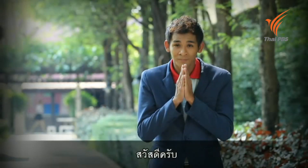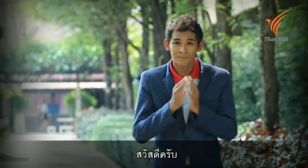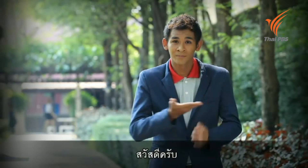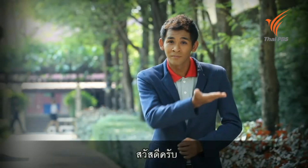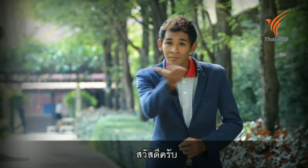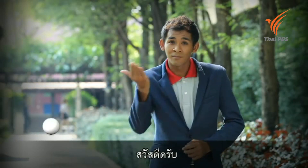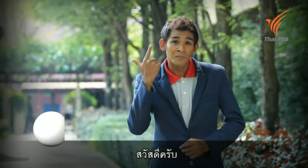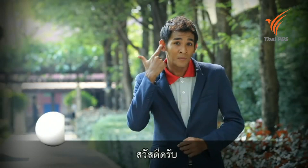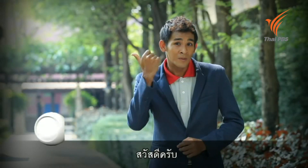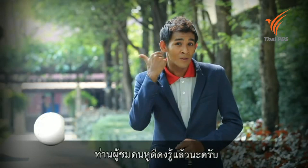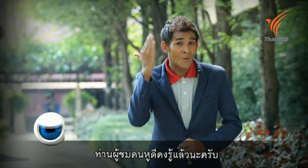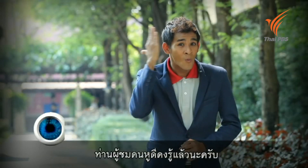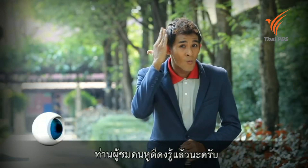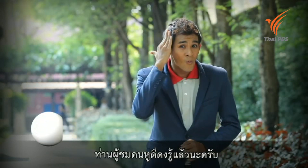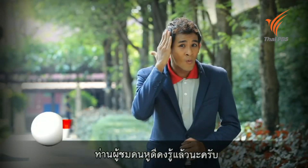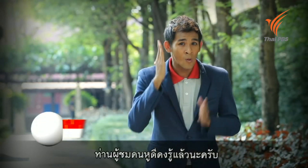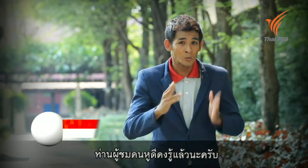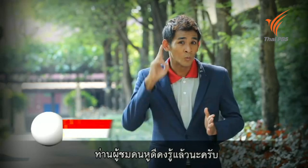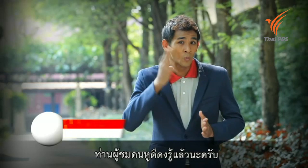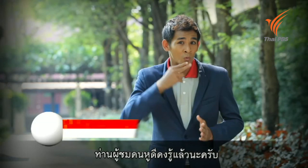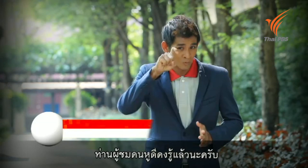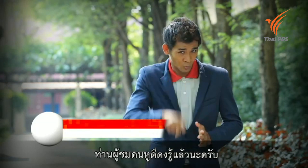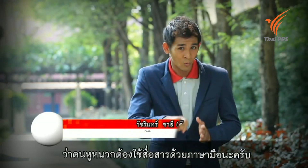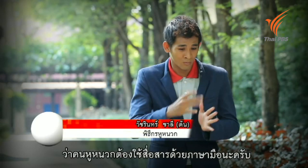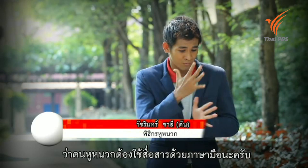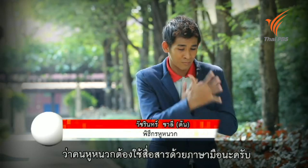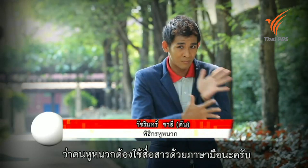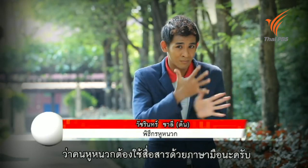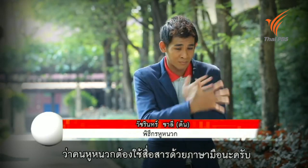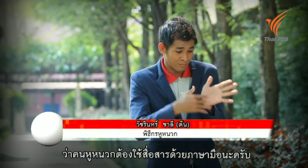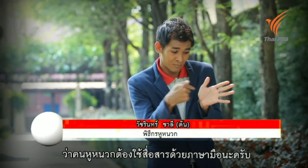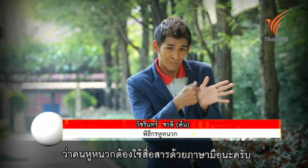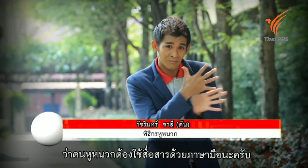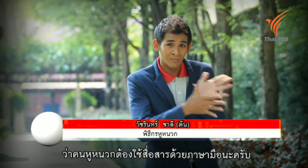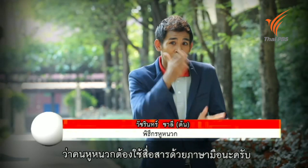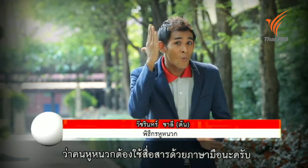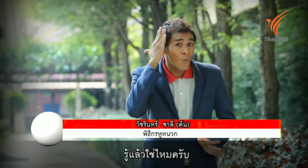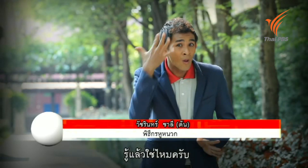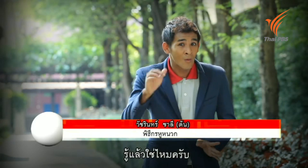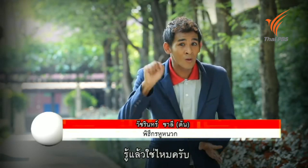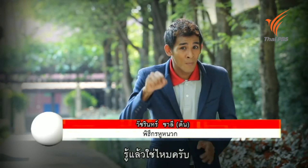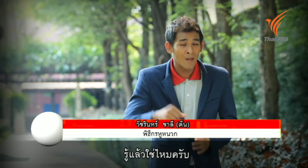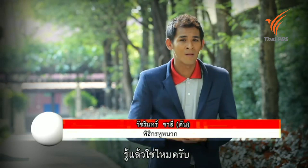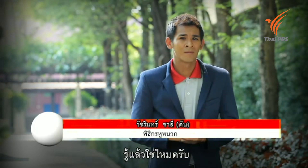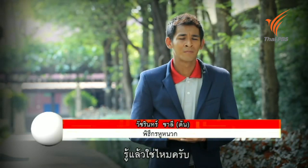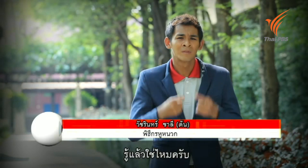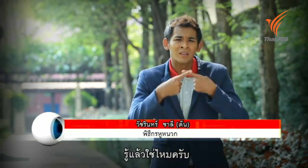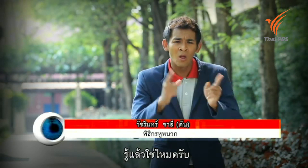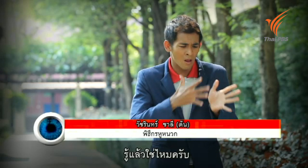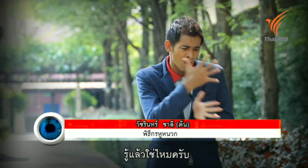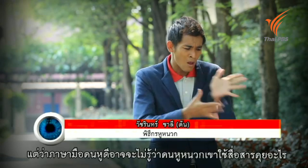สวัสดีครับท่านผู้ชมคนหูดีคงรู้แล้วนะครับว่าคนหูหนวกต้องใช้สื่อสารด้วยภาษามือนะครับรู้แล้วใช่ไหม